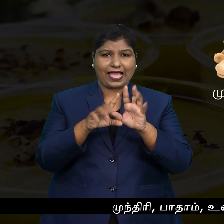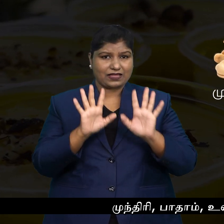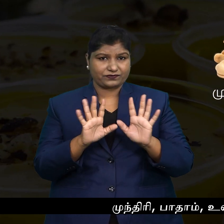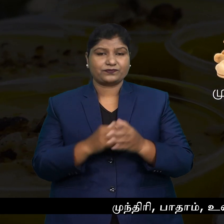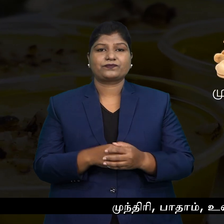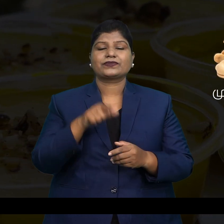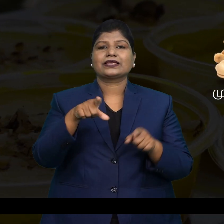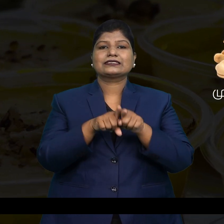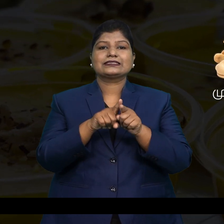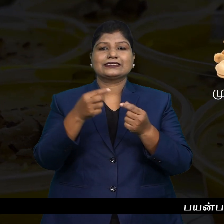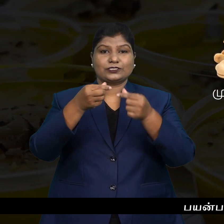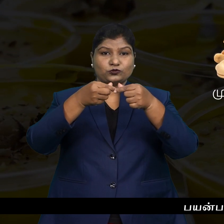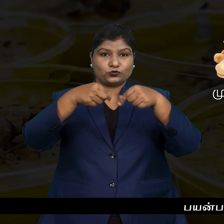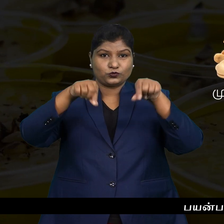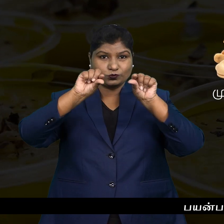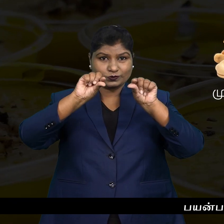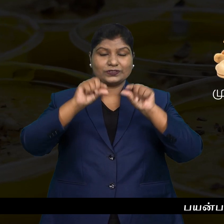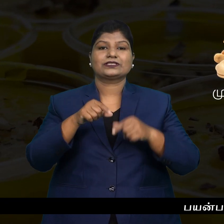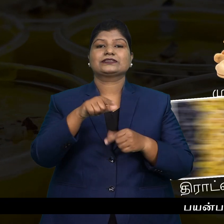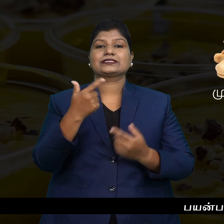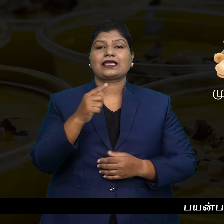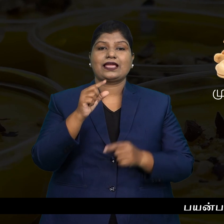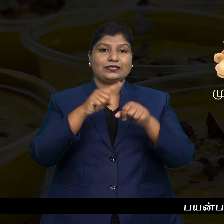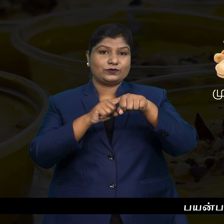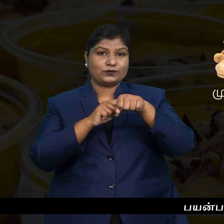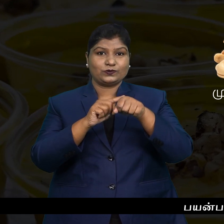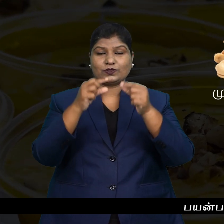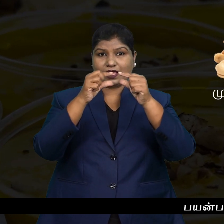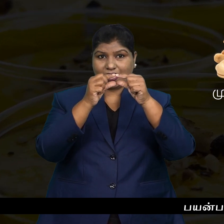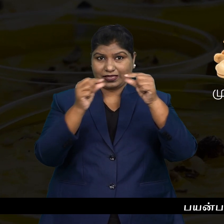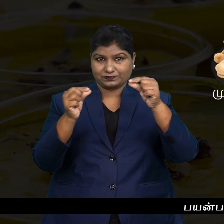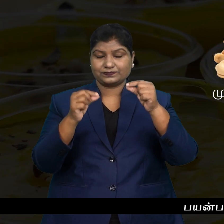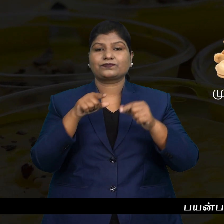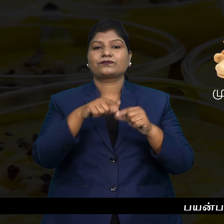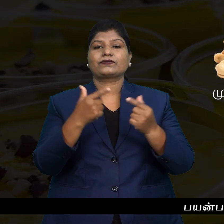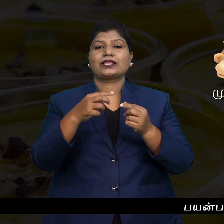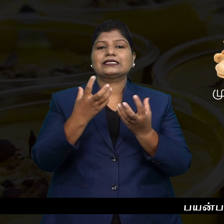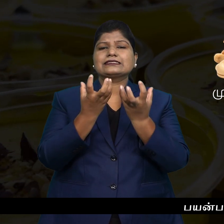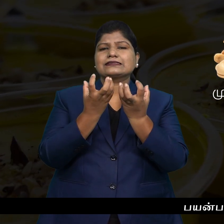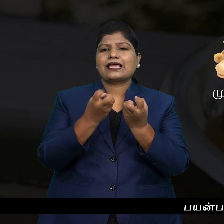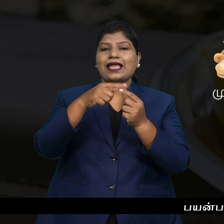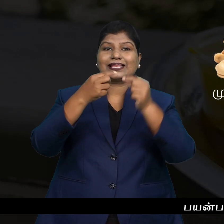பாதாம், உலர்ந்த திராட்சை போன்ற உலர் பழங்களை பயன்படுத்தப்படுகின்றன.